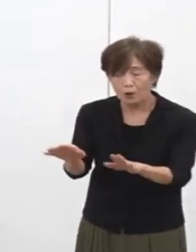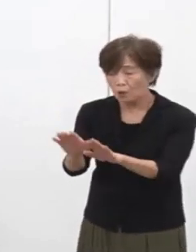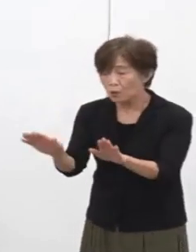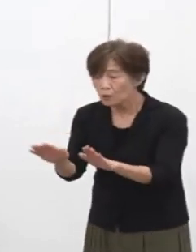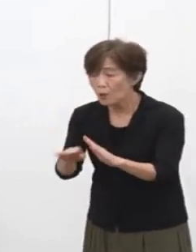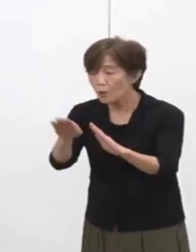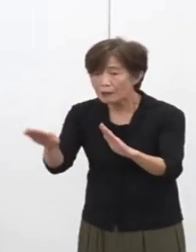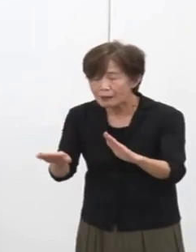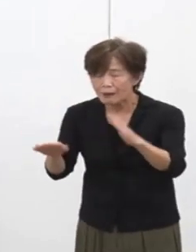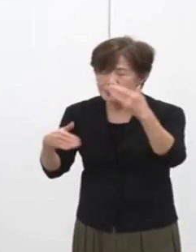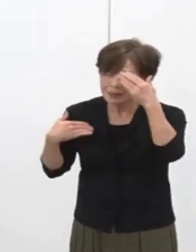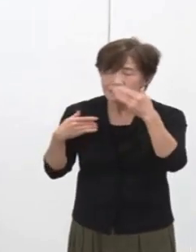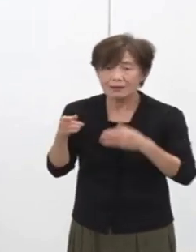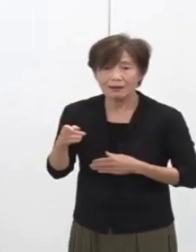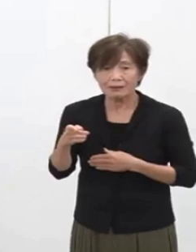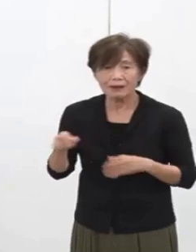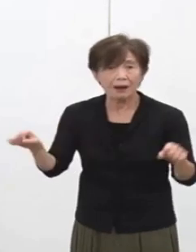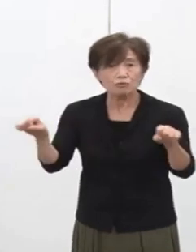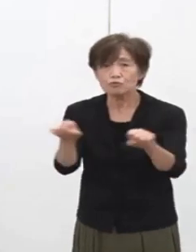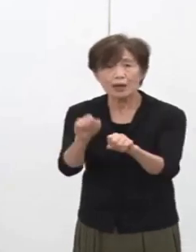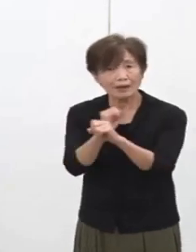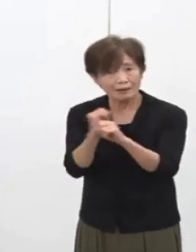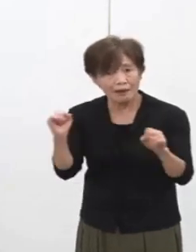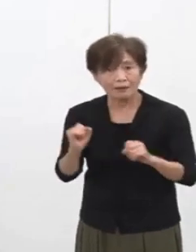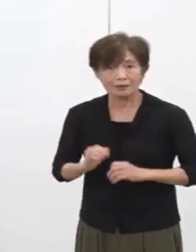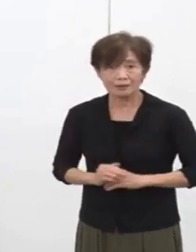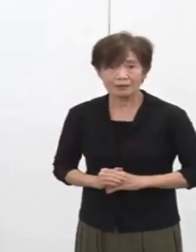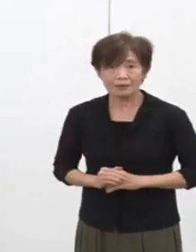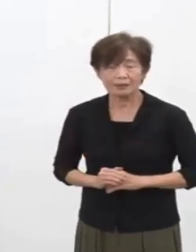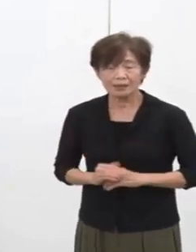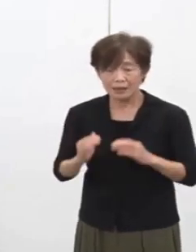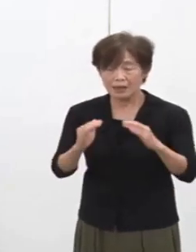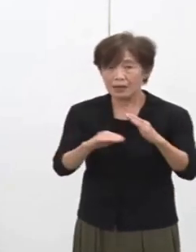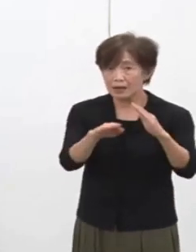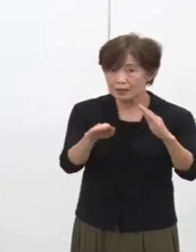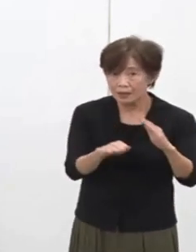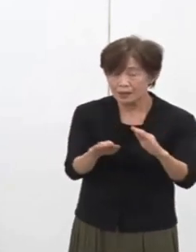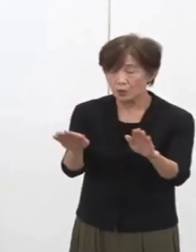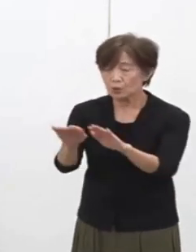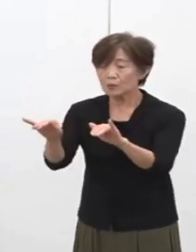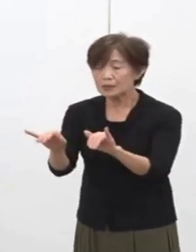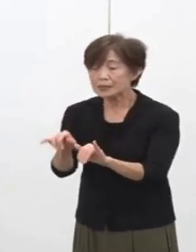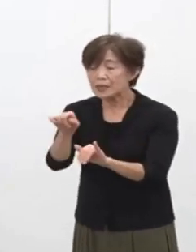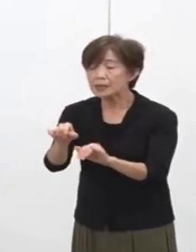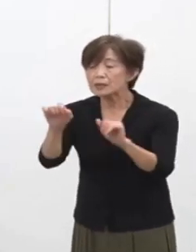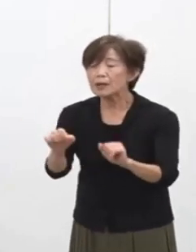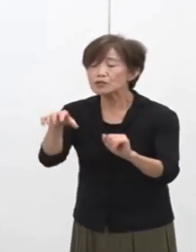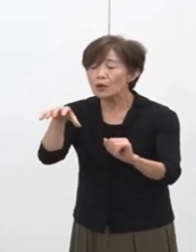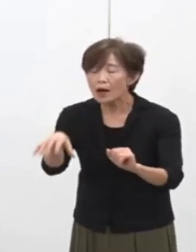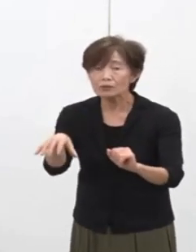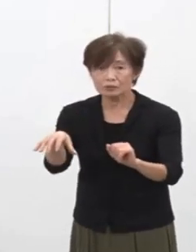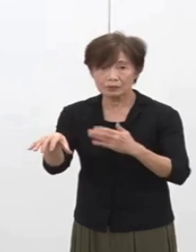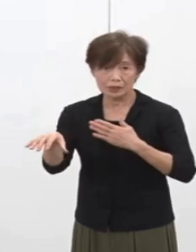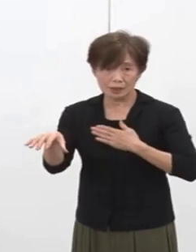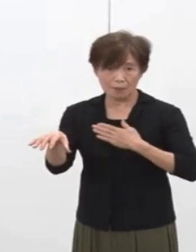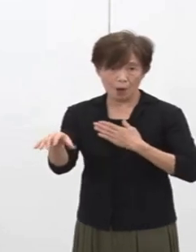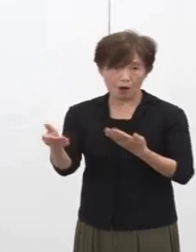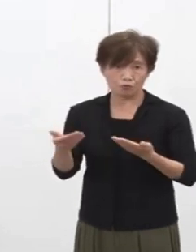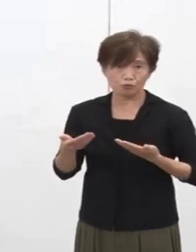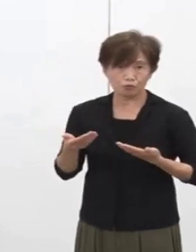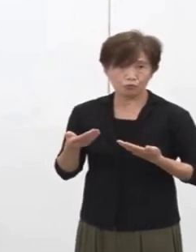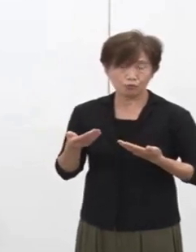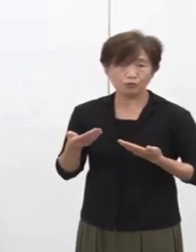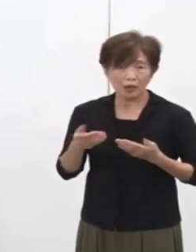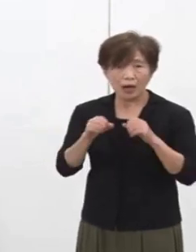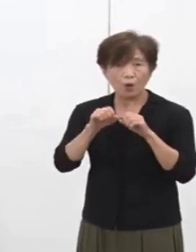家庭が知らなかったらつなげられないので、そういうご家庭や子どもたちがそういう居場所があるということを知ってもらえるような広